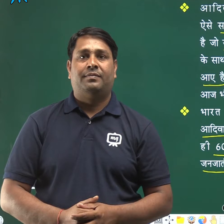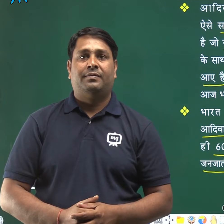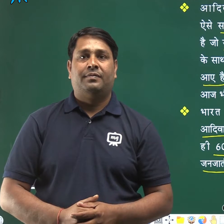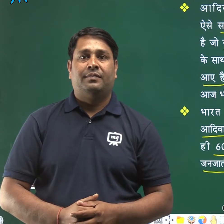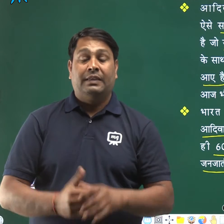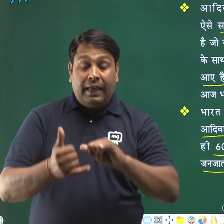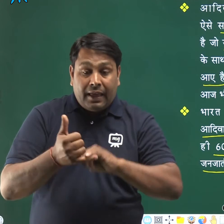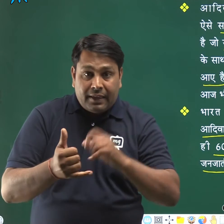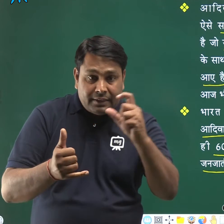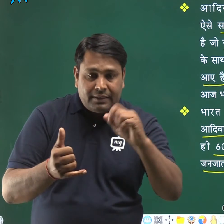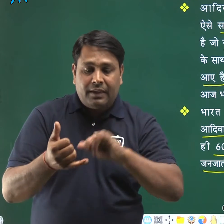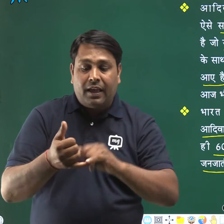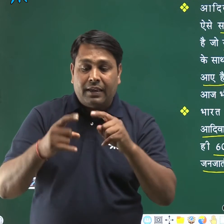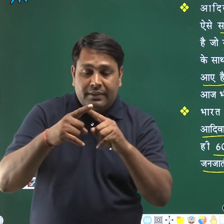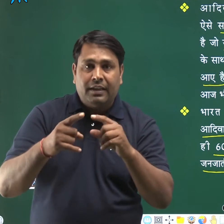जनजातीय